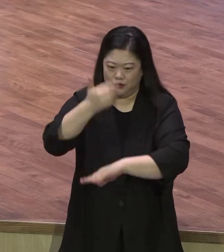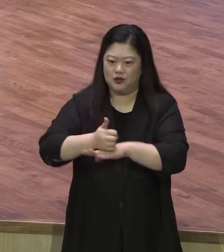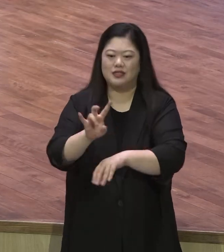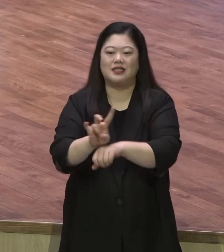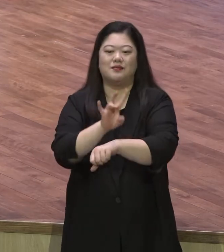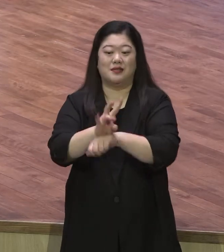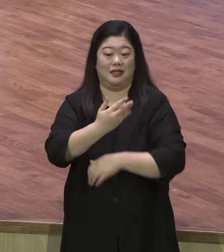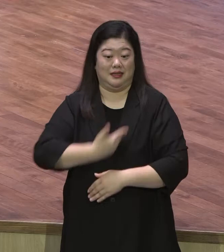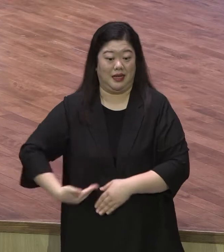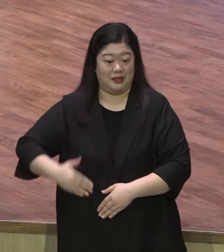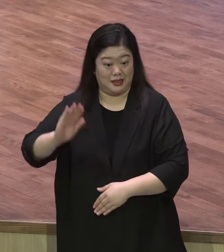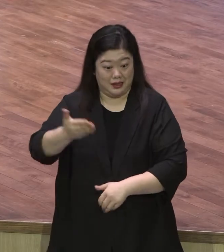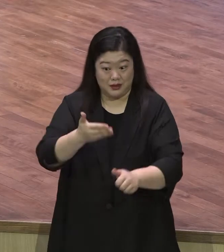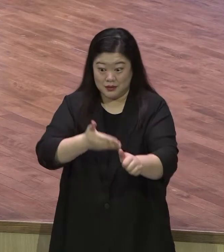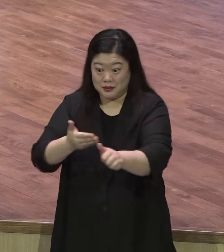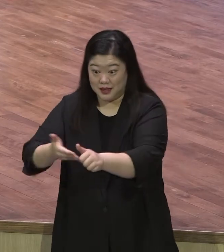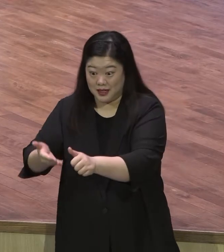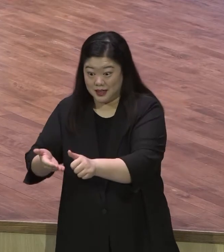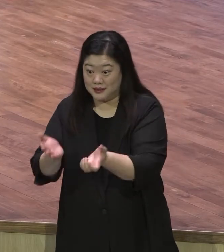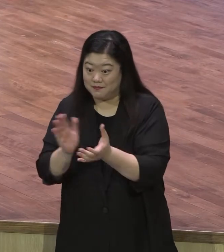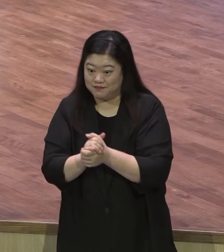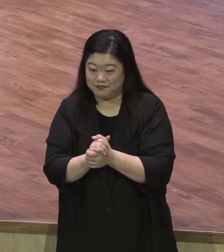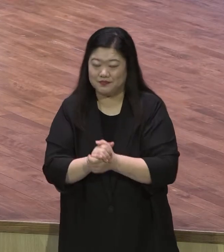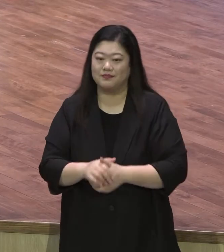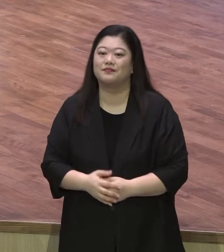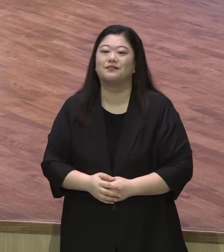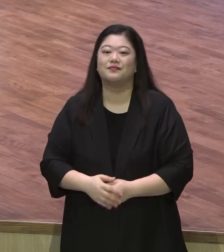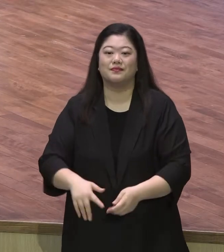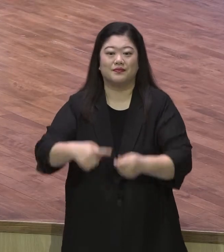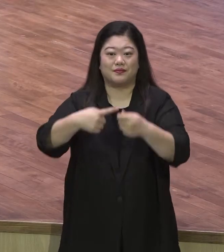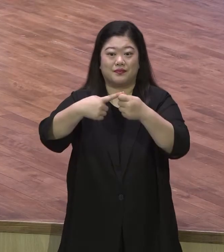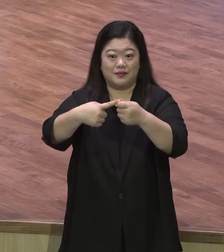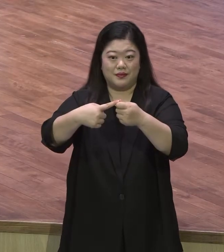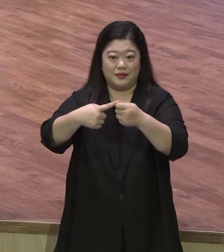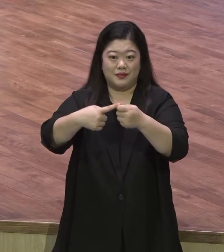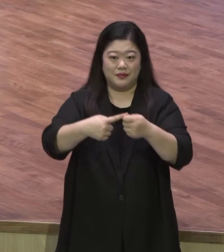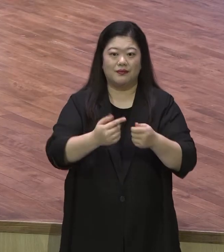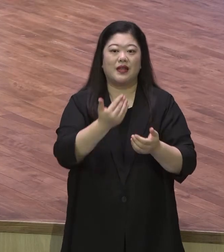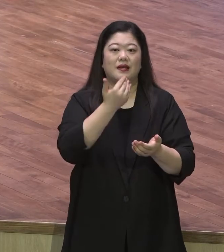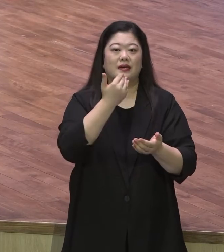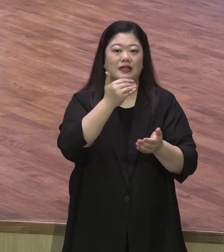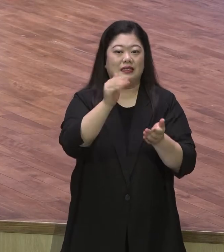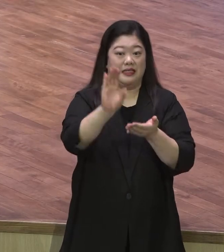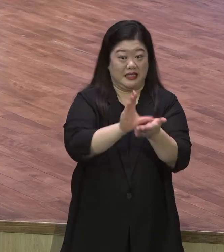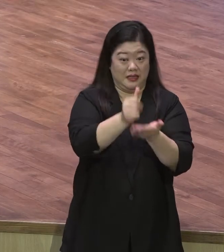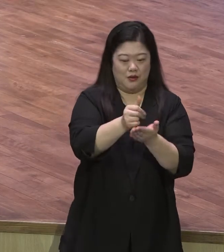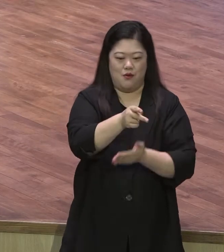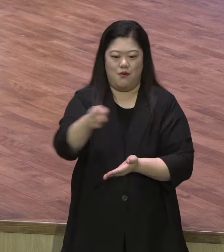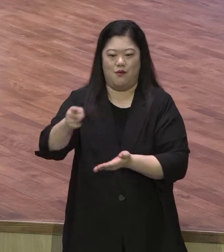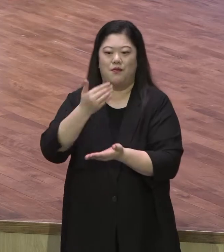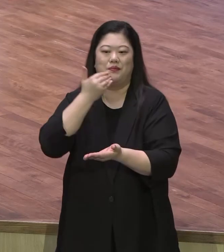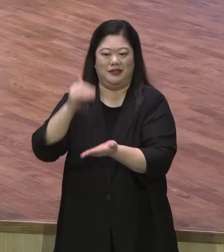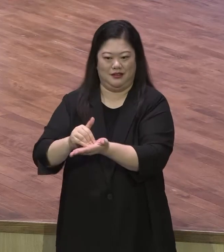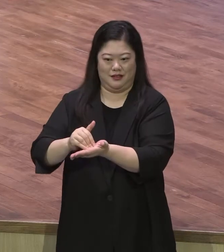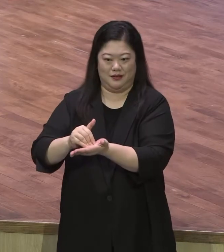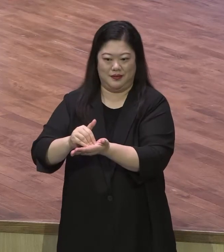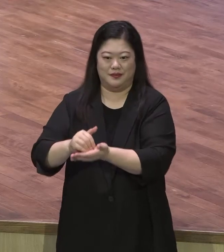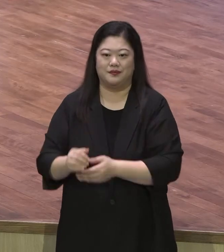제모로 축복합니다. 첫째로 반석이신 그리스도는 오늘 본문에 보면 예수님께서